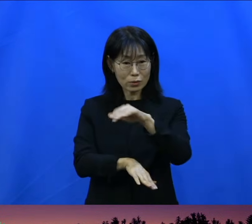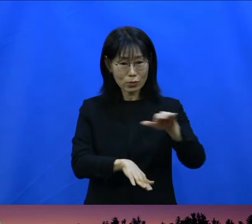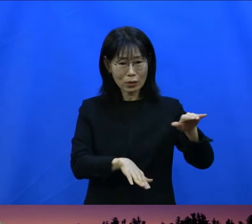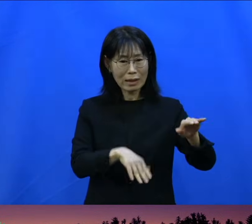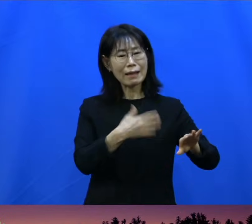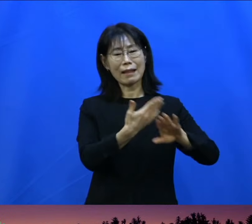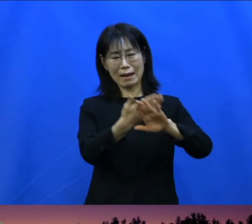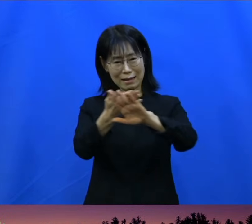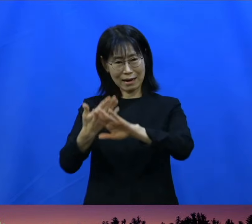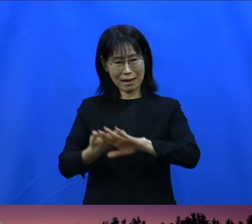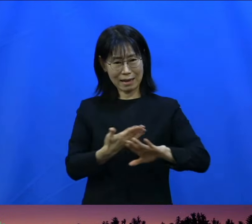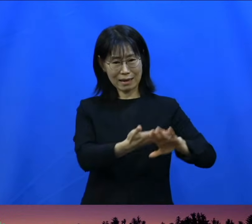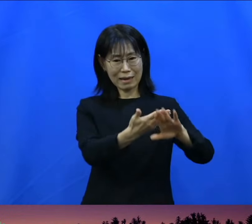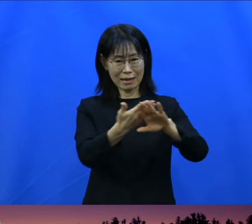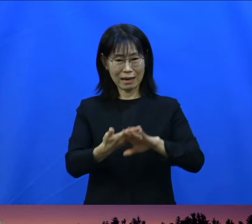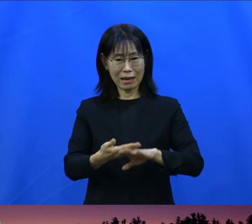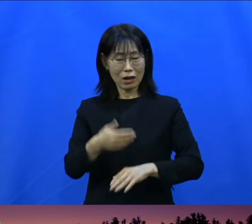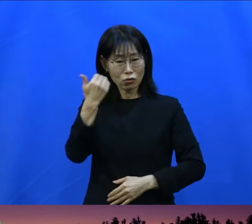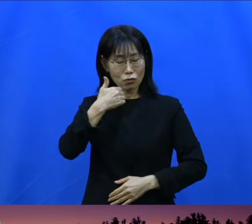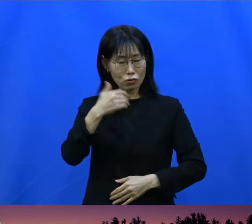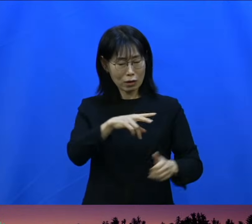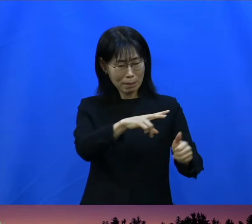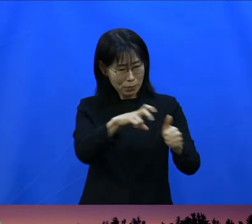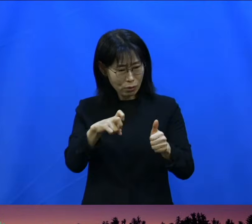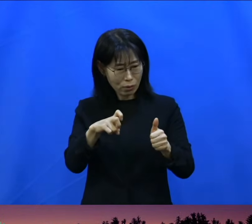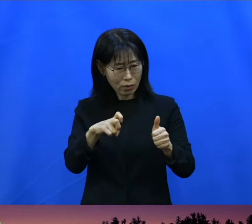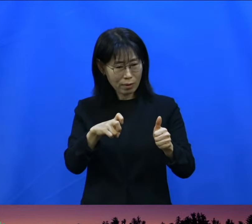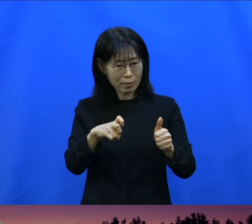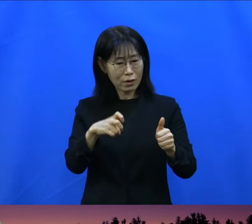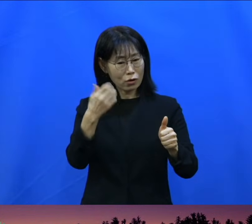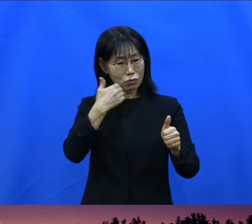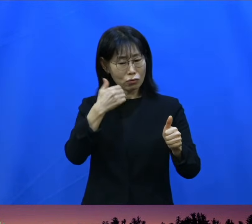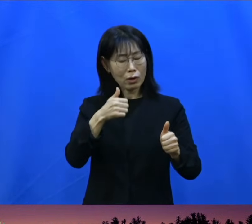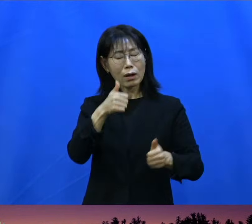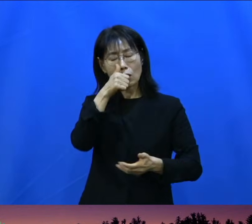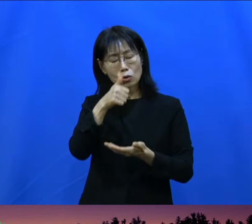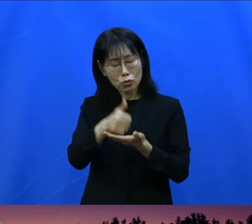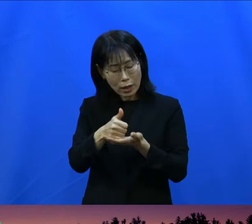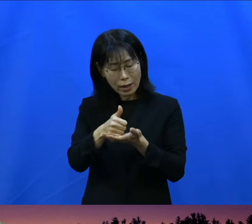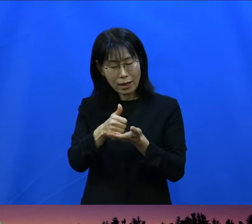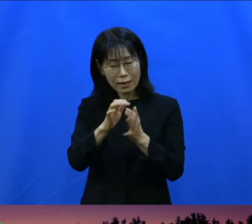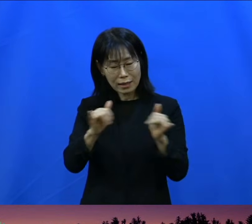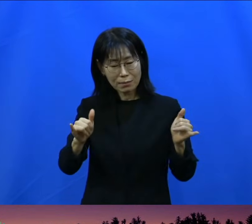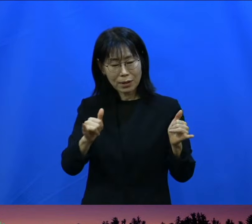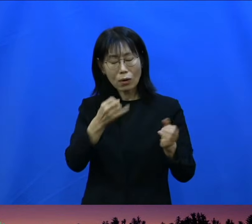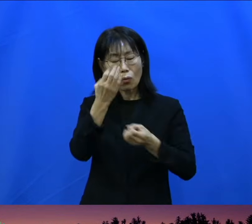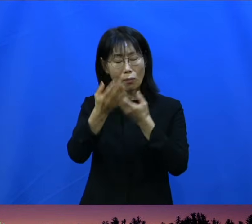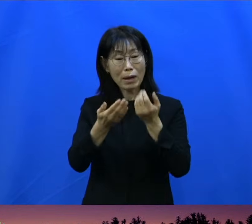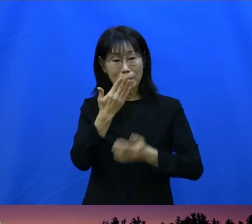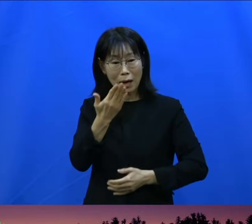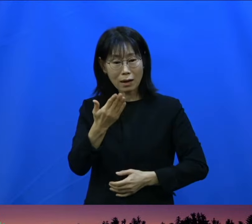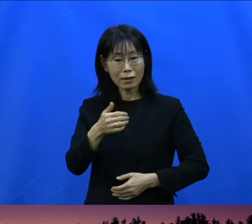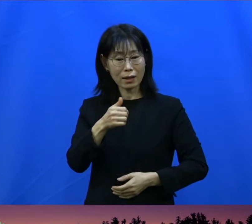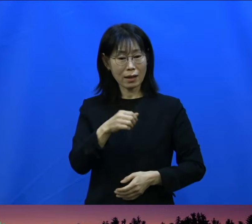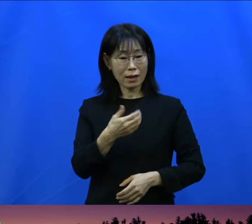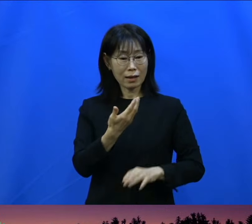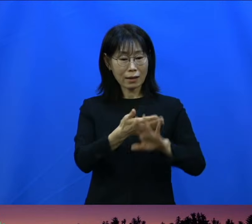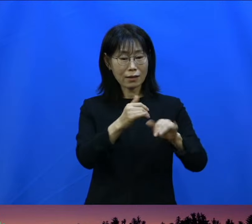인간은 마음이 굉장히 높아요. 우리 안에 이 죄인의 특성이 뭡니까? 기본 설정값이